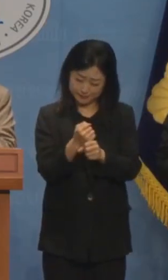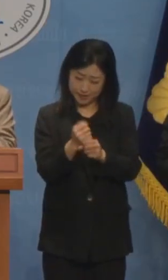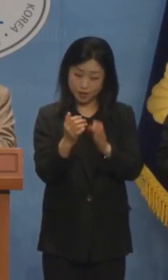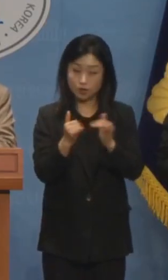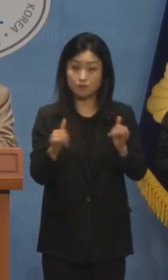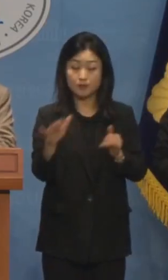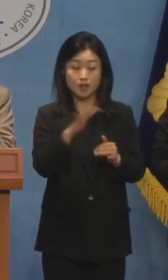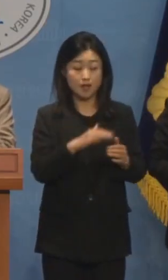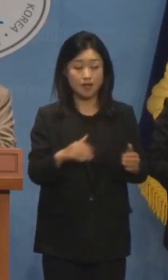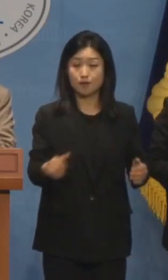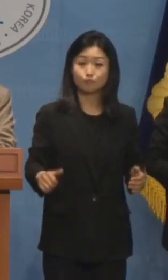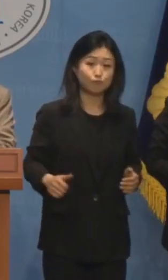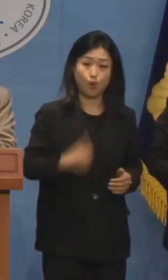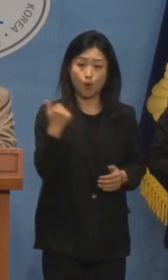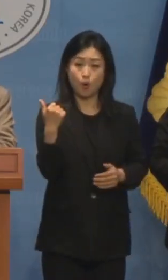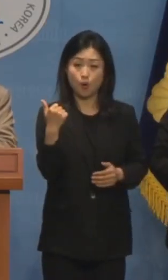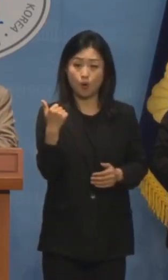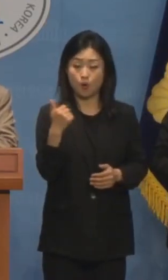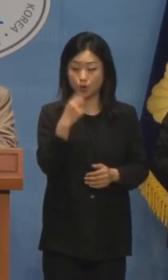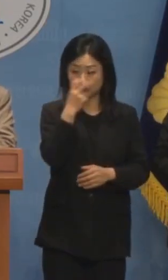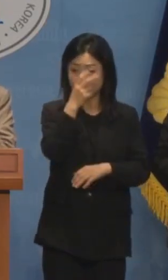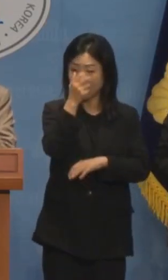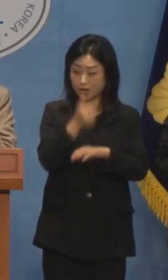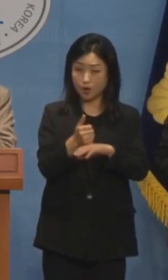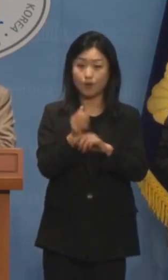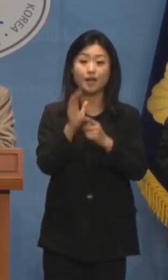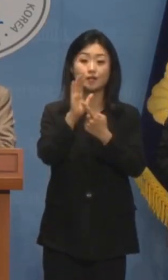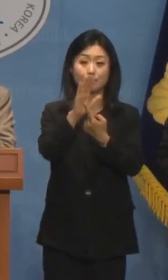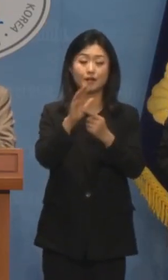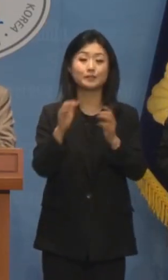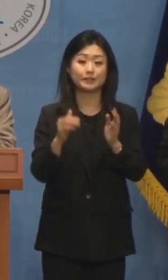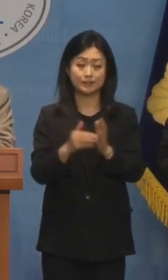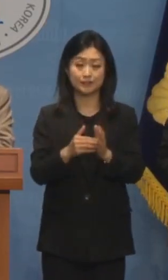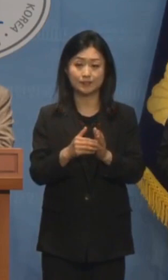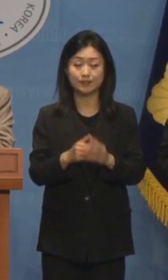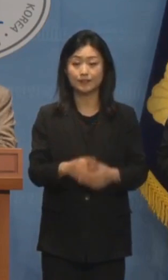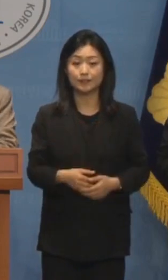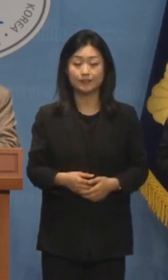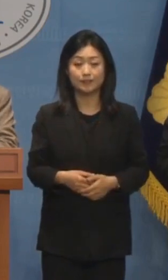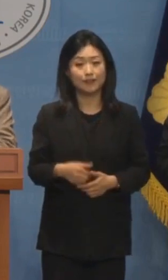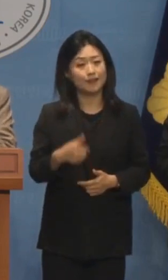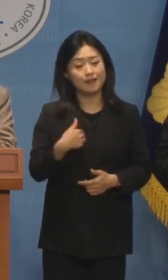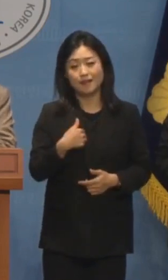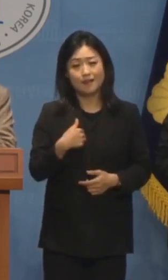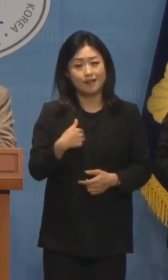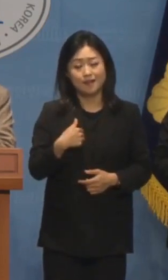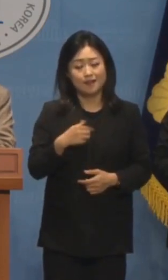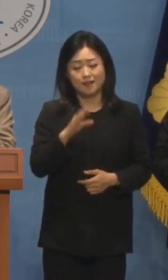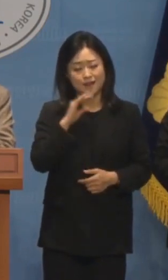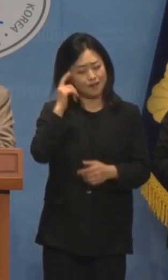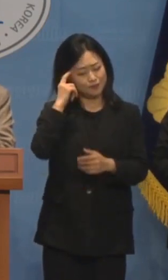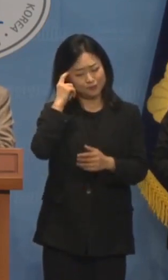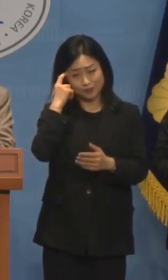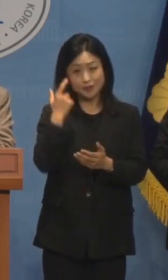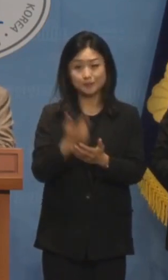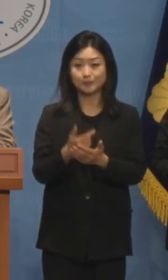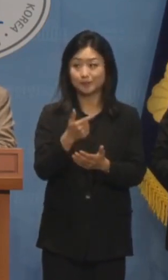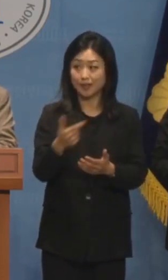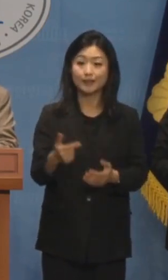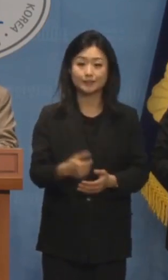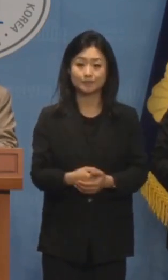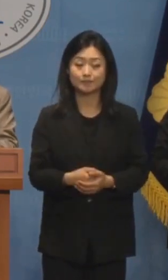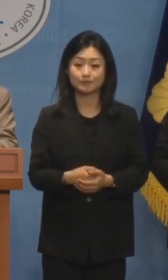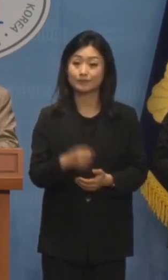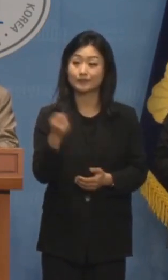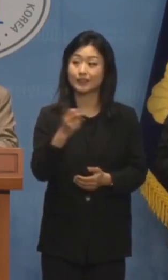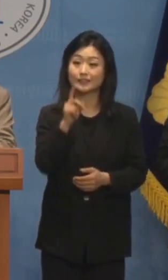국민들이 분노할 만한 수사 결과를 발표했다고 하는 것에 저는 경악을 금치 못하여